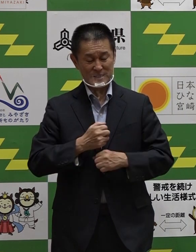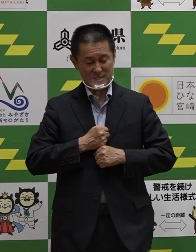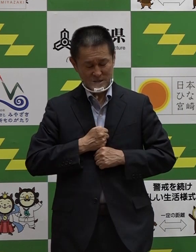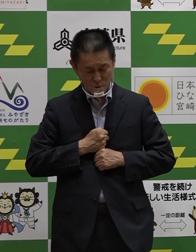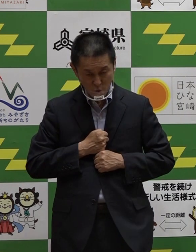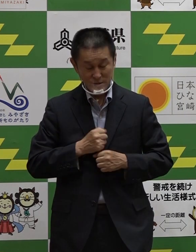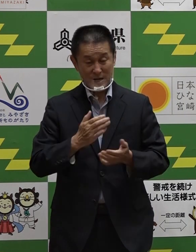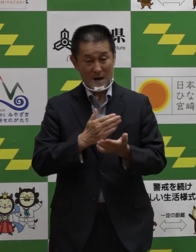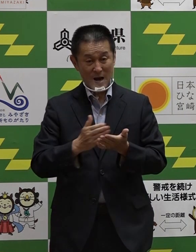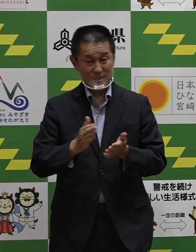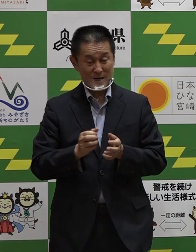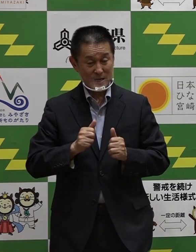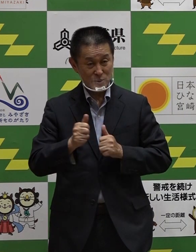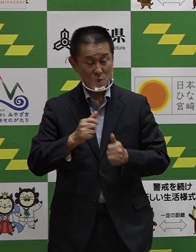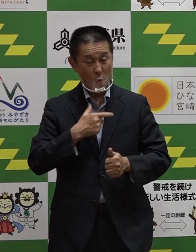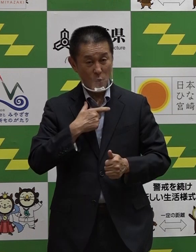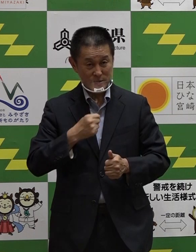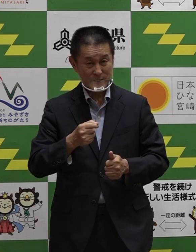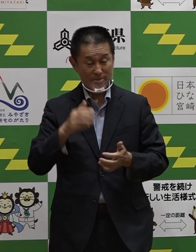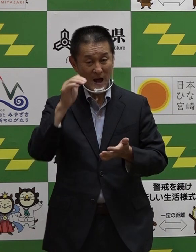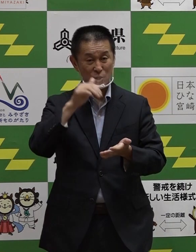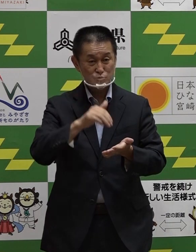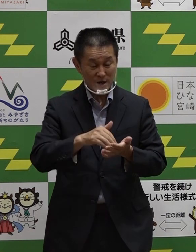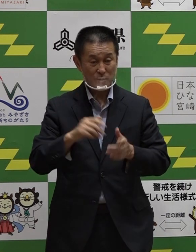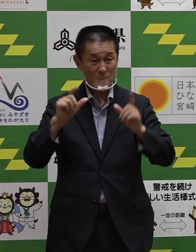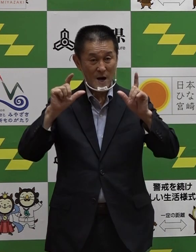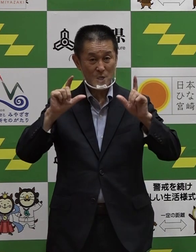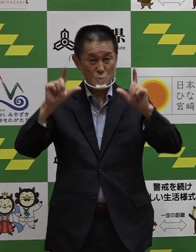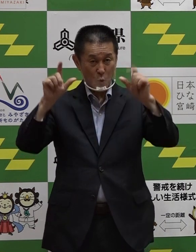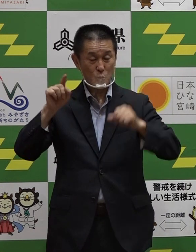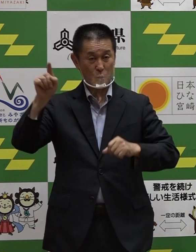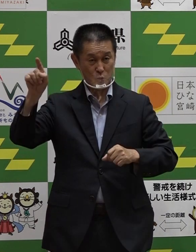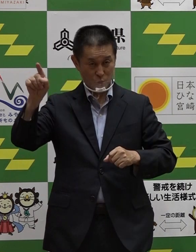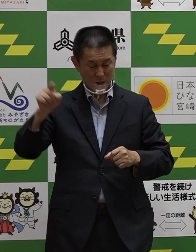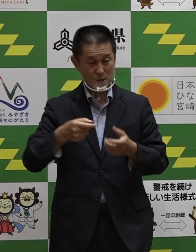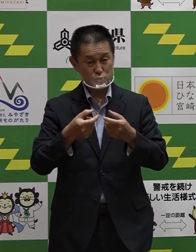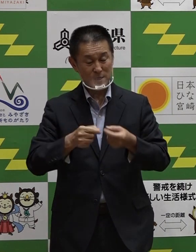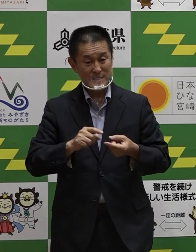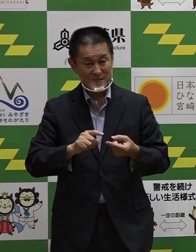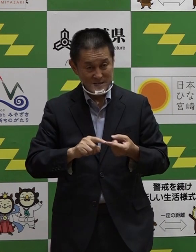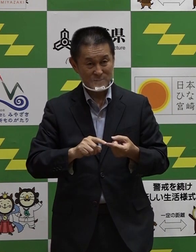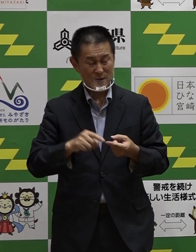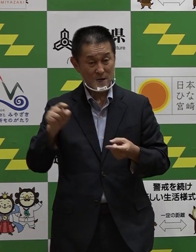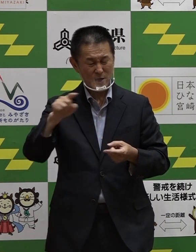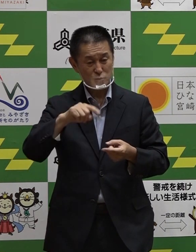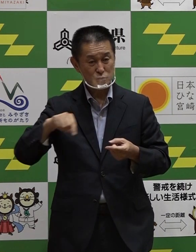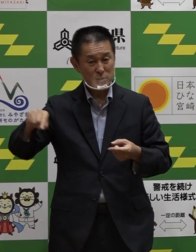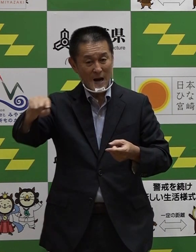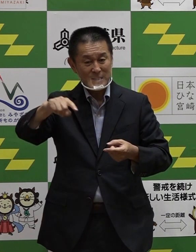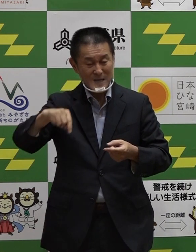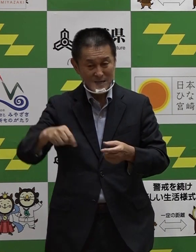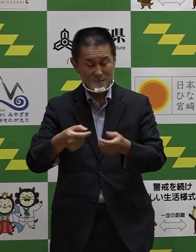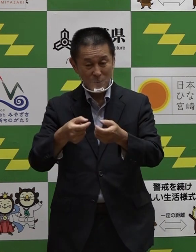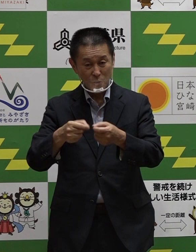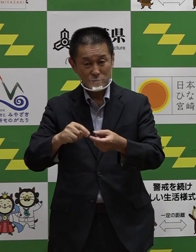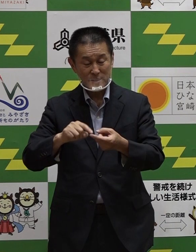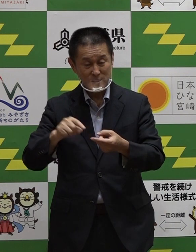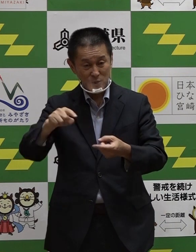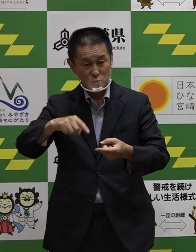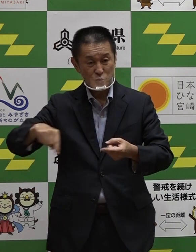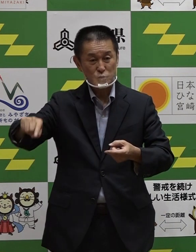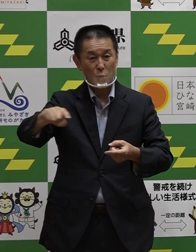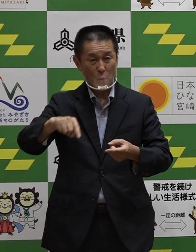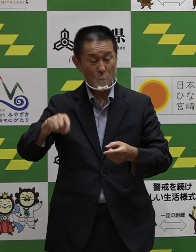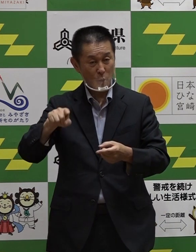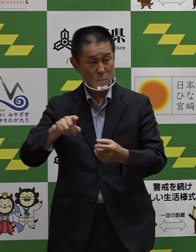判断をということでしたけど、はい、それはあくまでその、まあ、東京の、まあ、具体的に場合、歌舞伎町であるとか、そういったところに